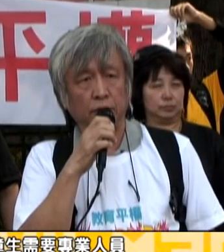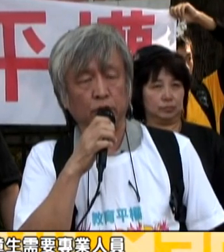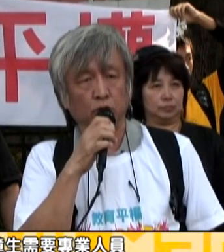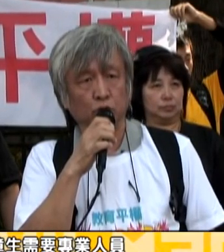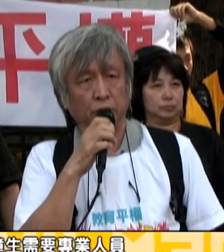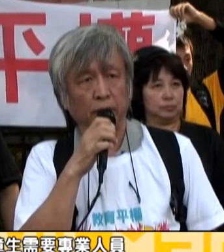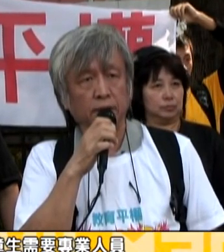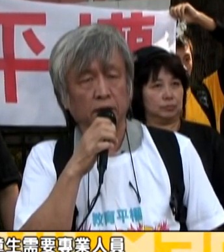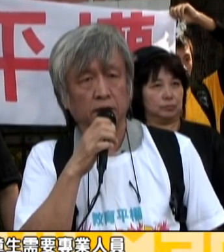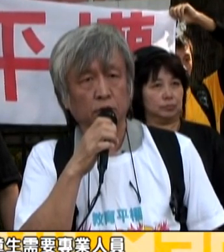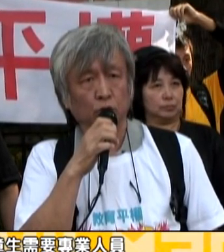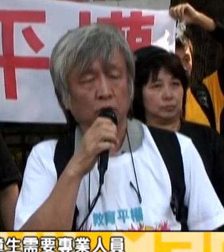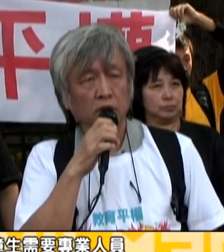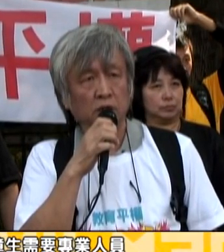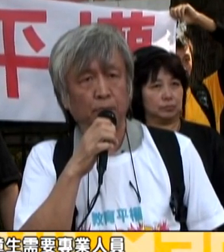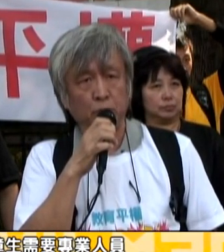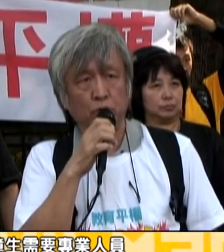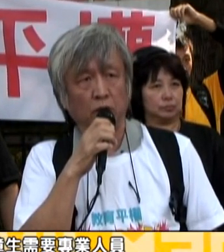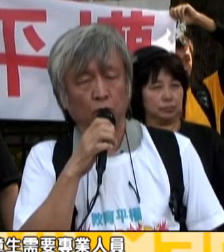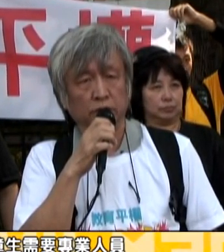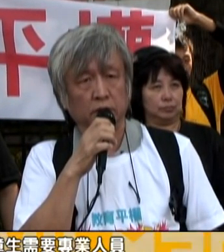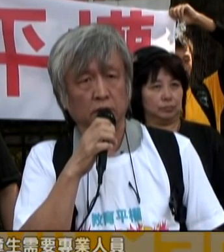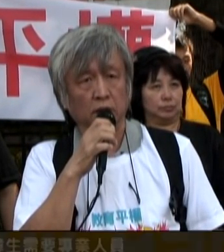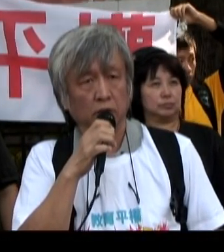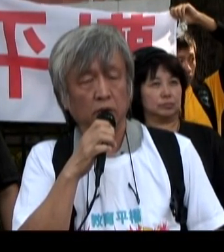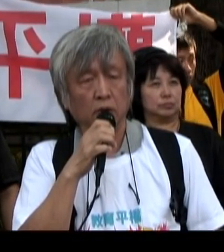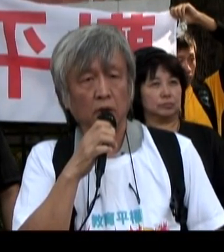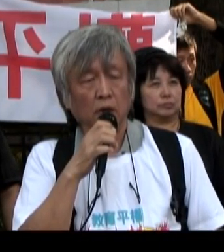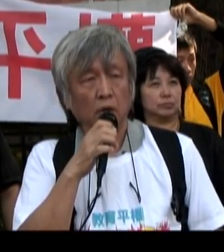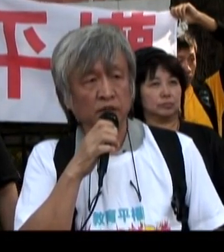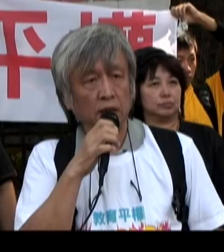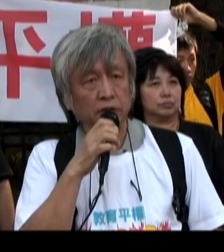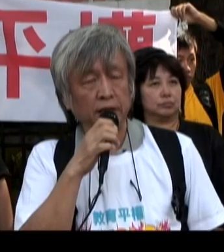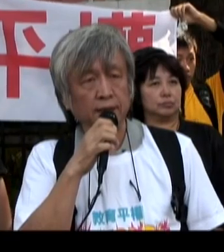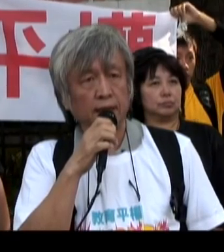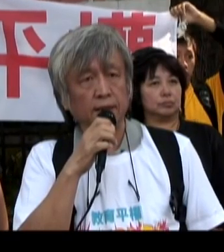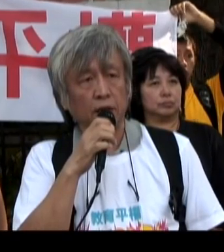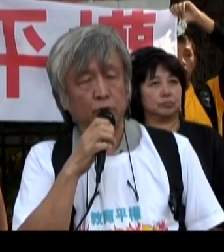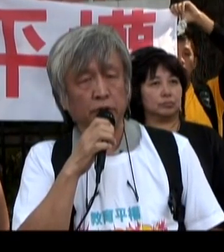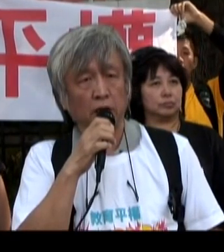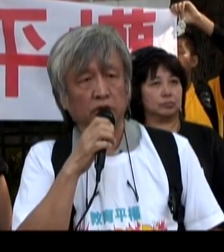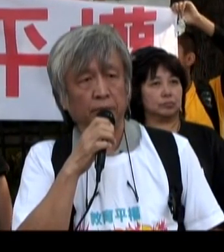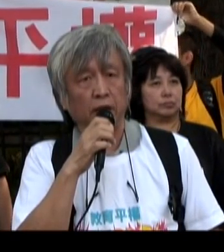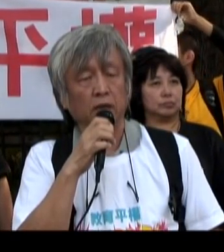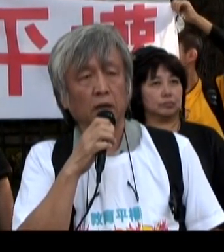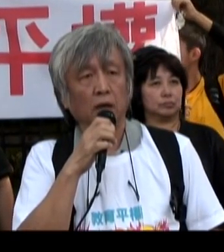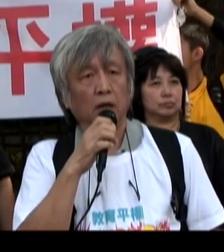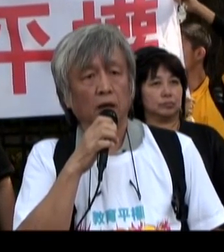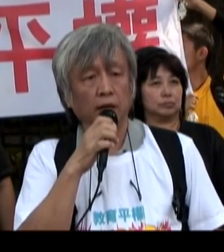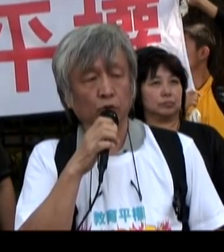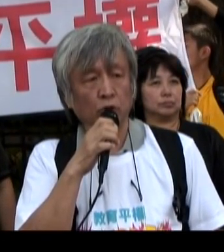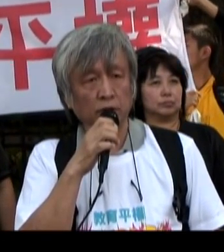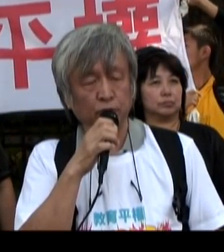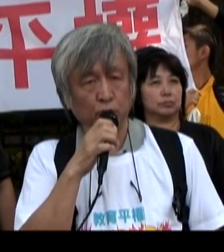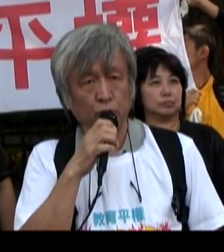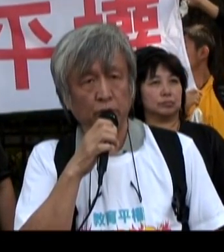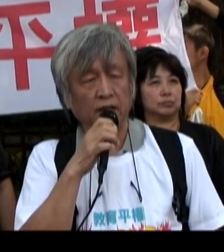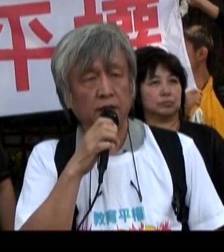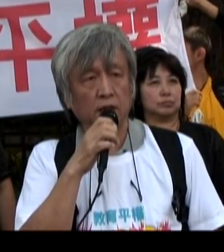理员这个制度是必须要落实的。你知道现在在学校里面很多的辅具它是个人